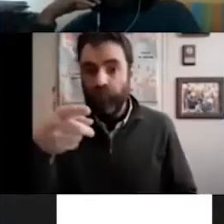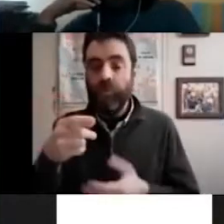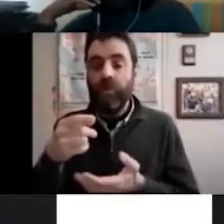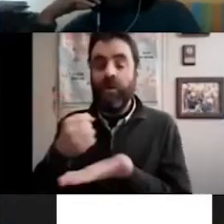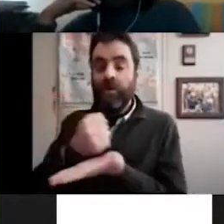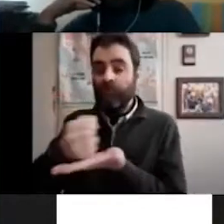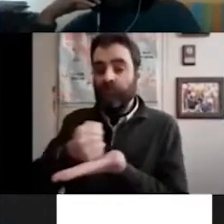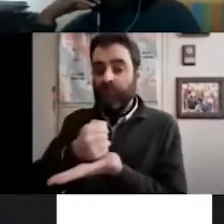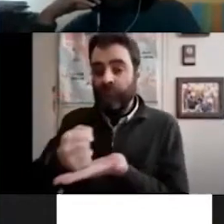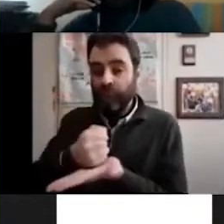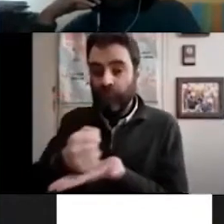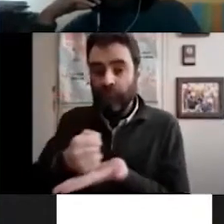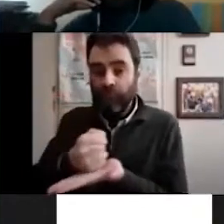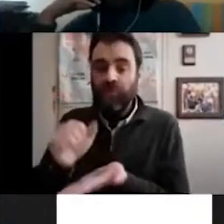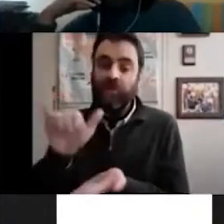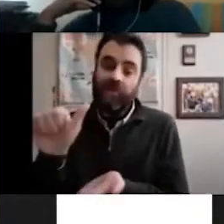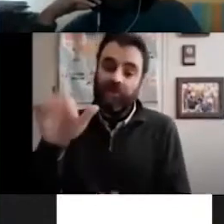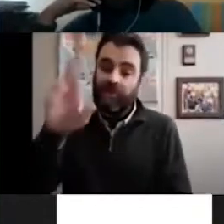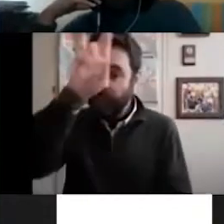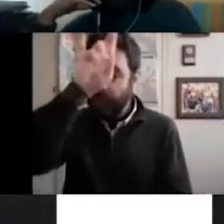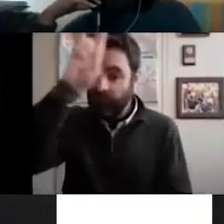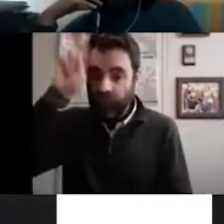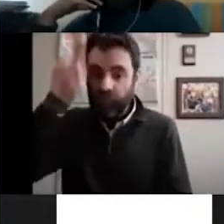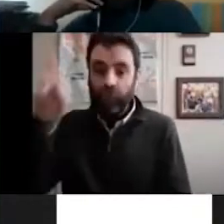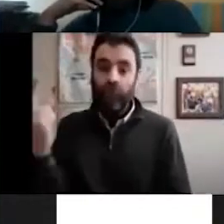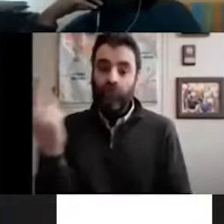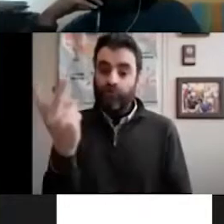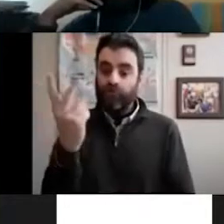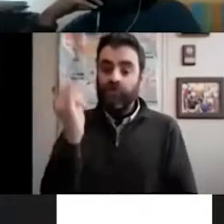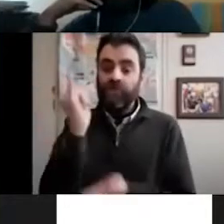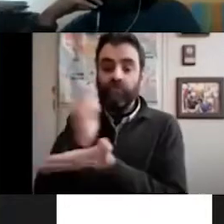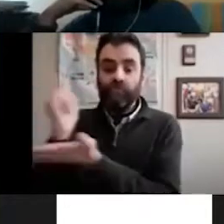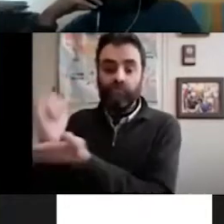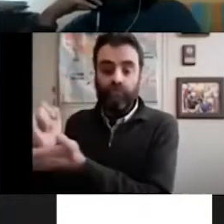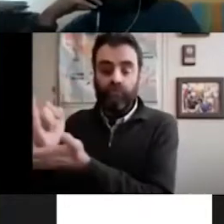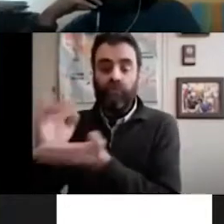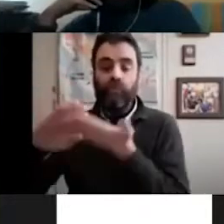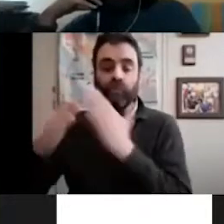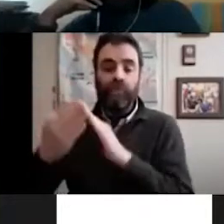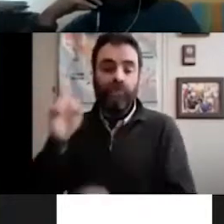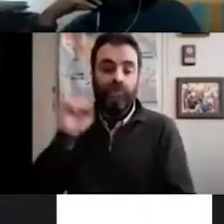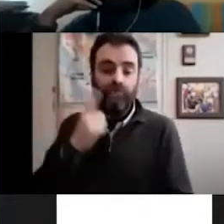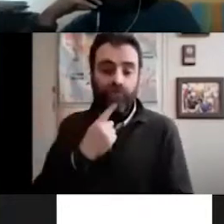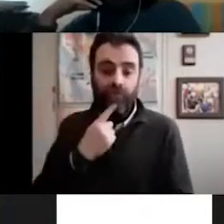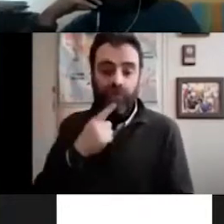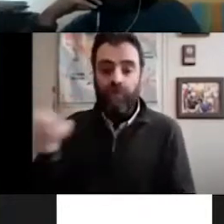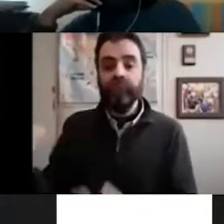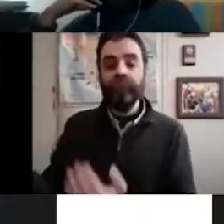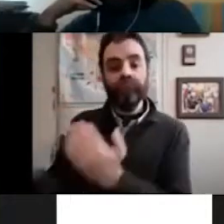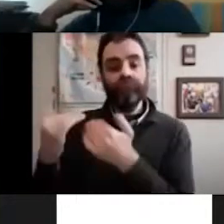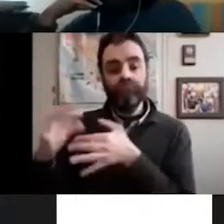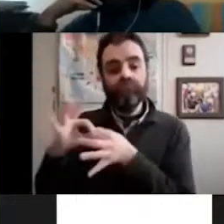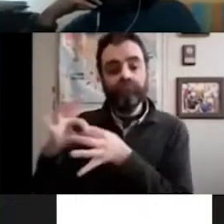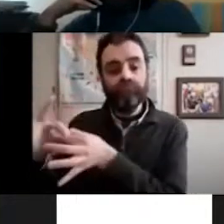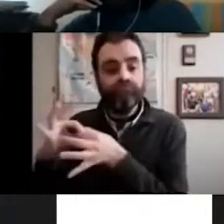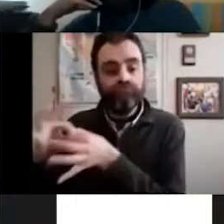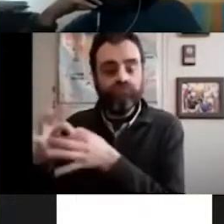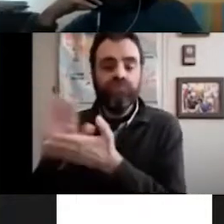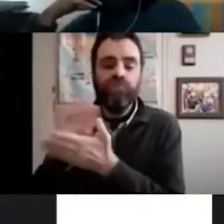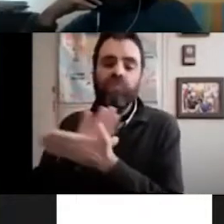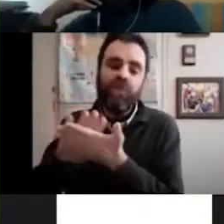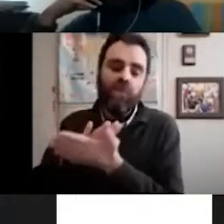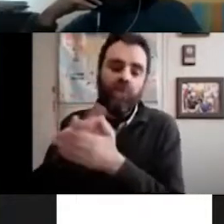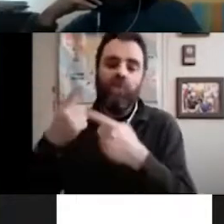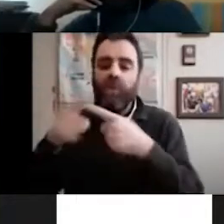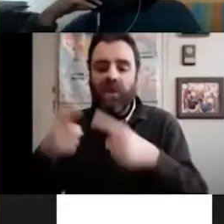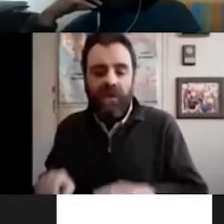Estas dos últimas de abajo que voy a señalar, la SOCH y también Cresor. Estos dos son instituciones de la comunidad sorda que